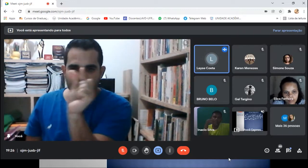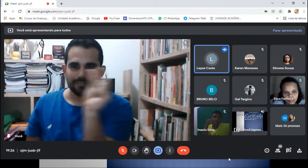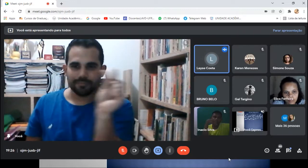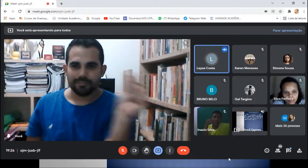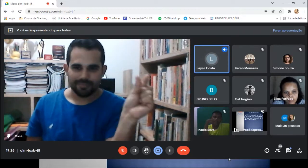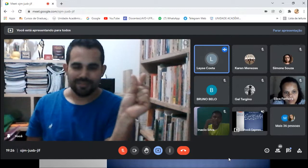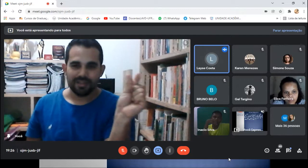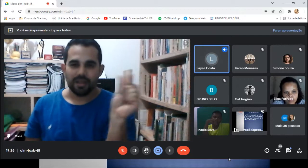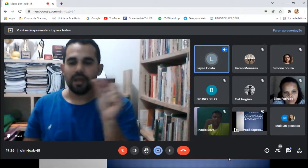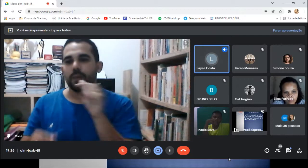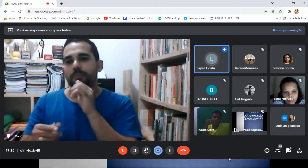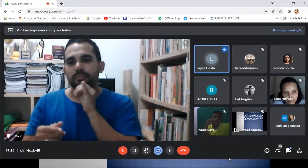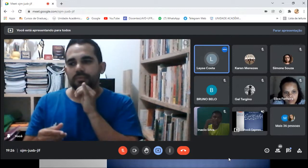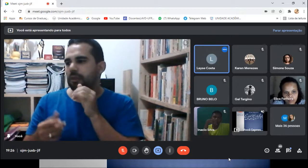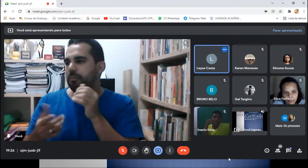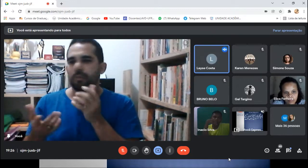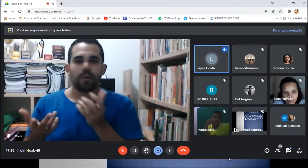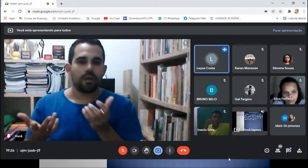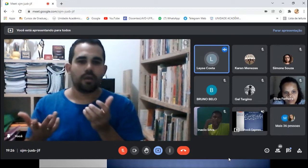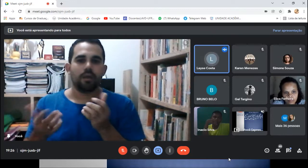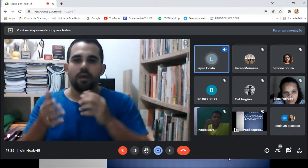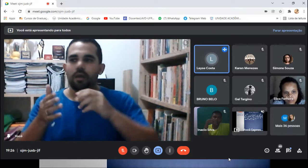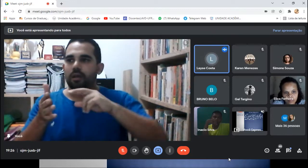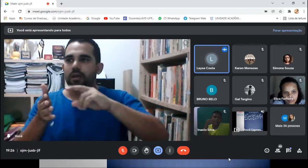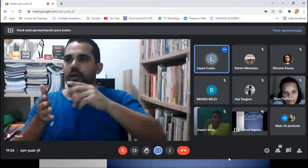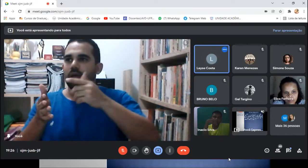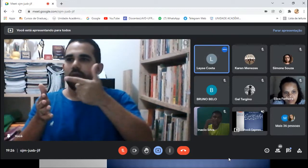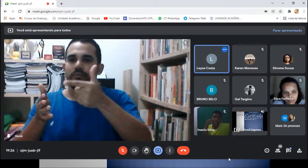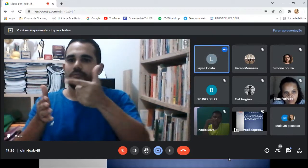né? São pequenos agrupamentos.